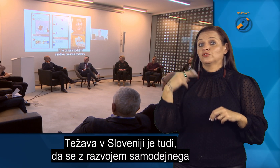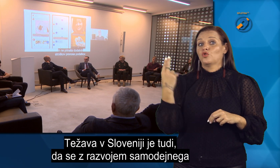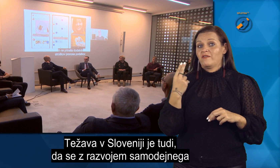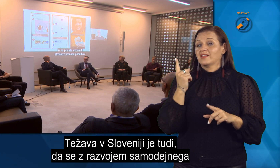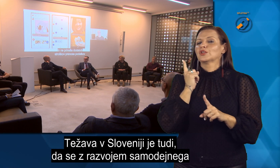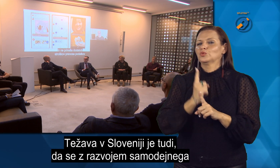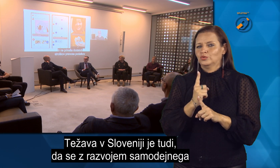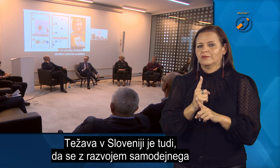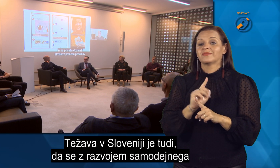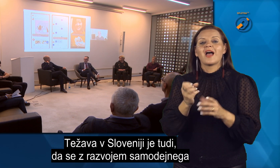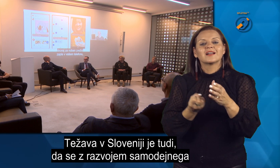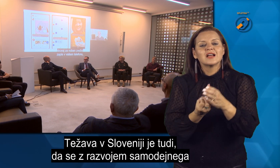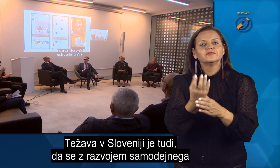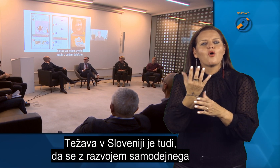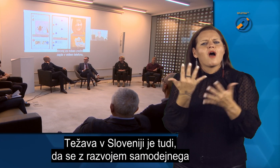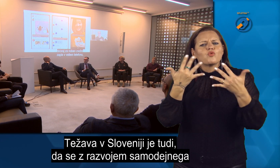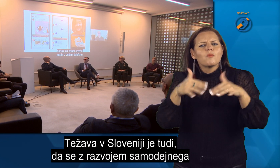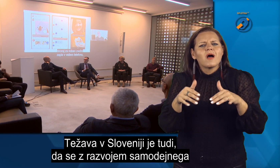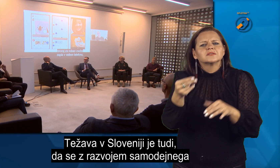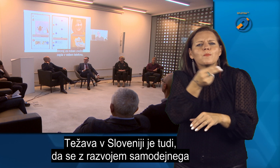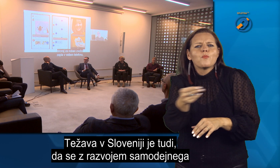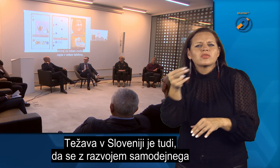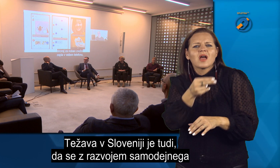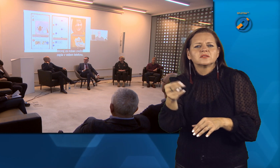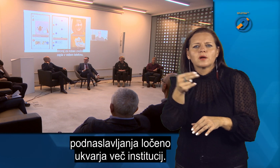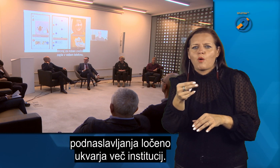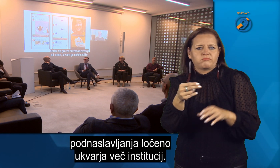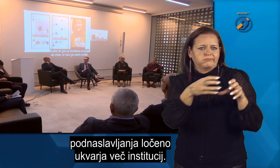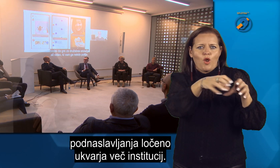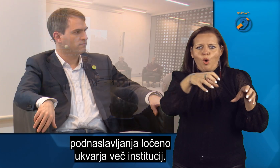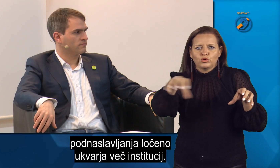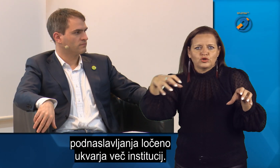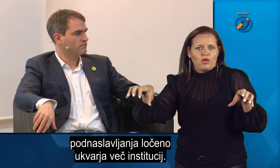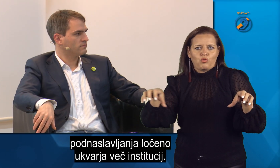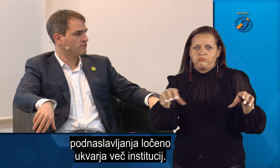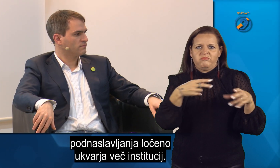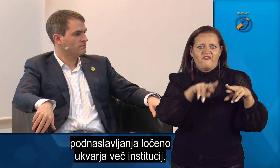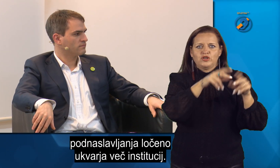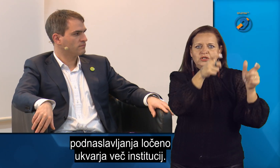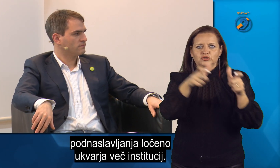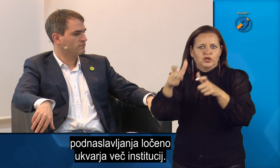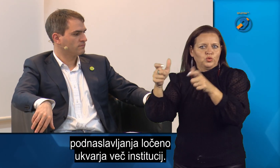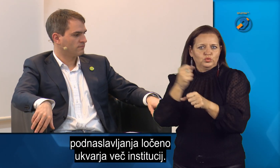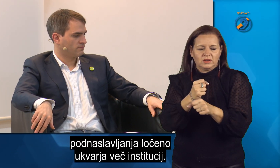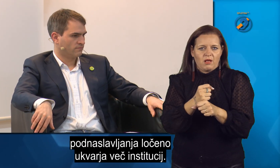Težava v Sloveniji je tudi, da se z razvojem samodejnega podnaslavljanja ločeno ukvarja več institucij.